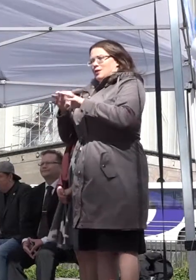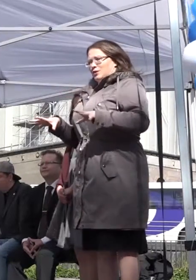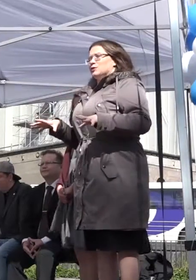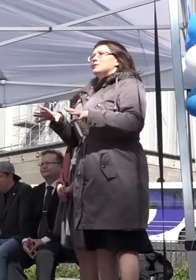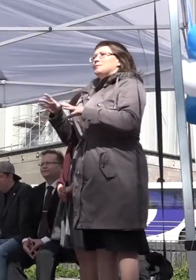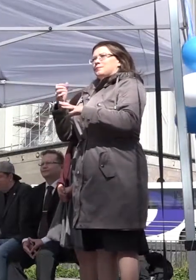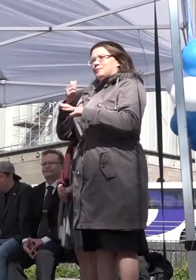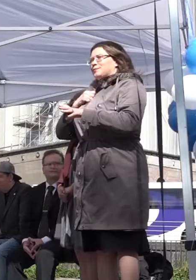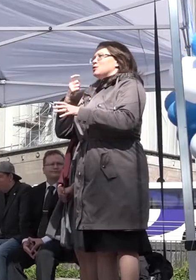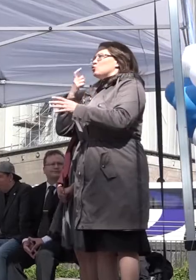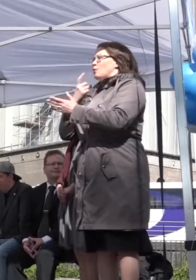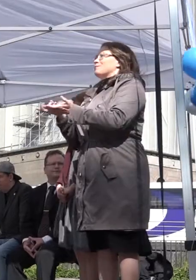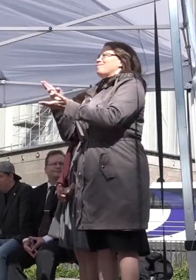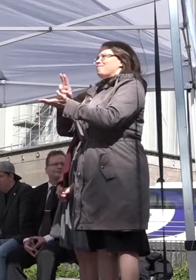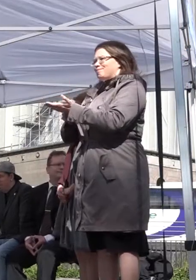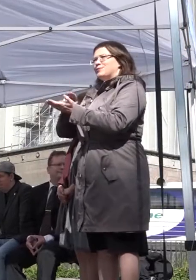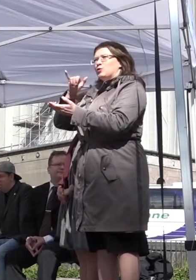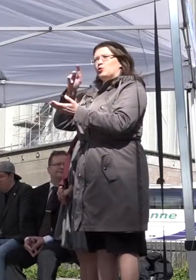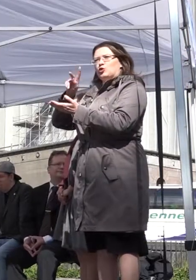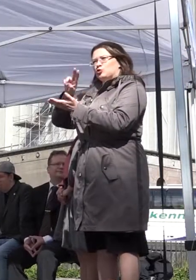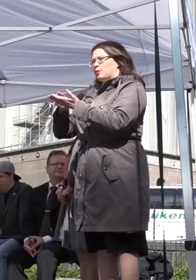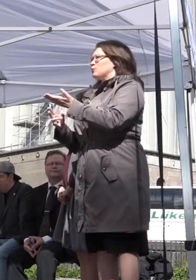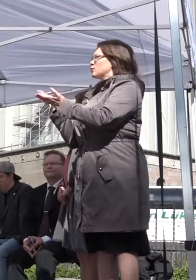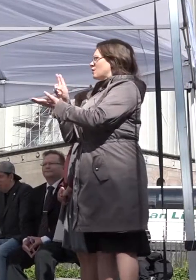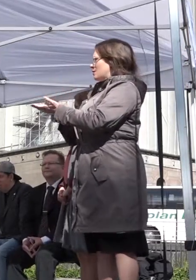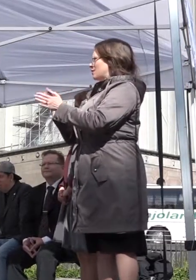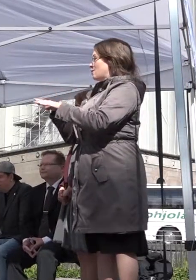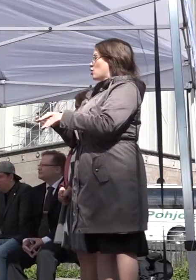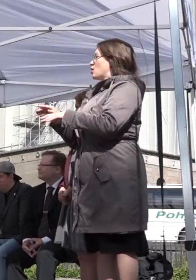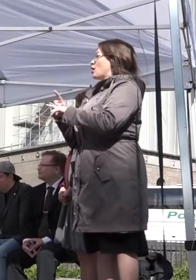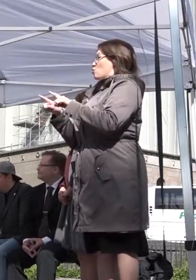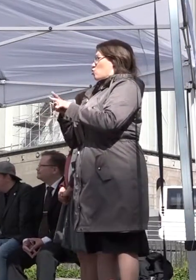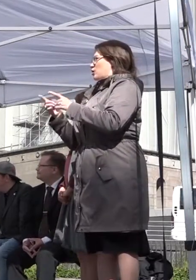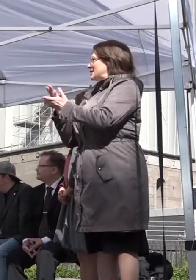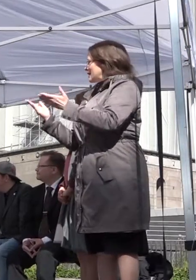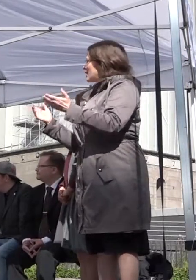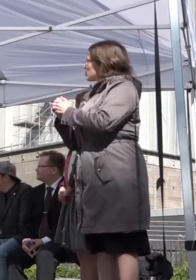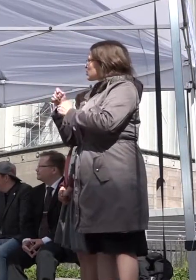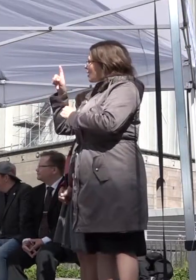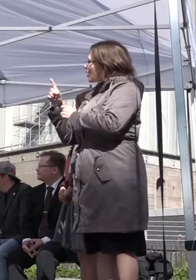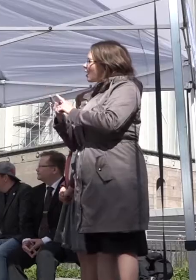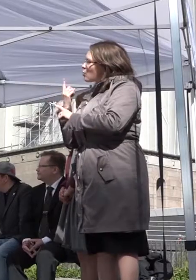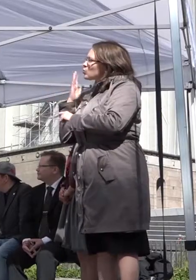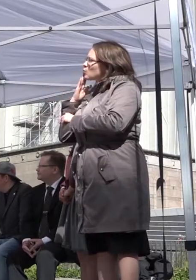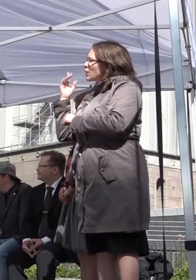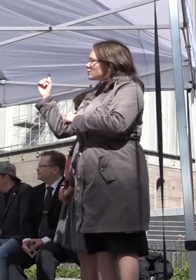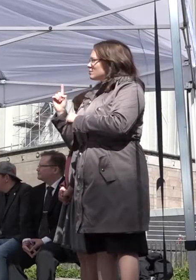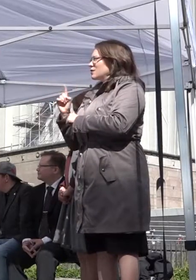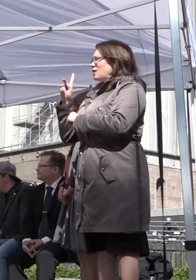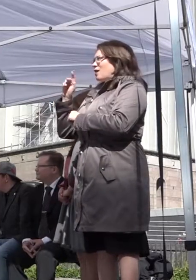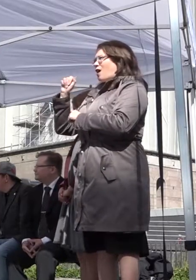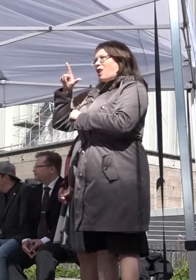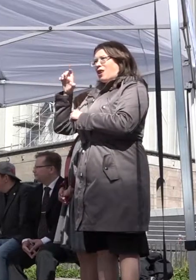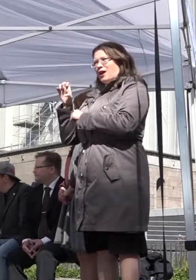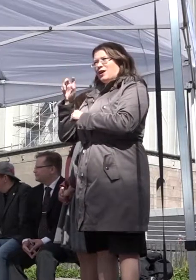tämän YK-sopimuksen. Esittelen heidät kohta, mutta pyydän ensin tähän viereeni Kalle Könkkylä,